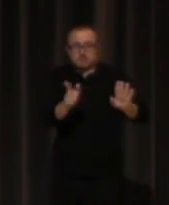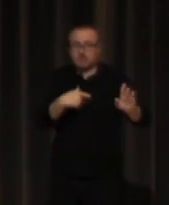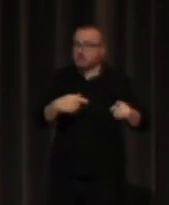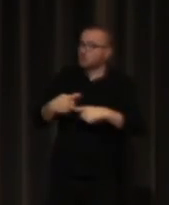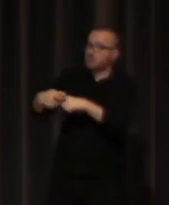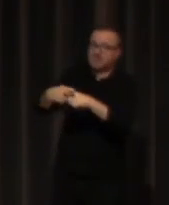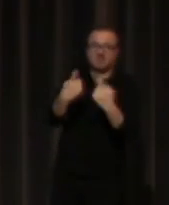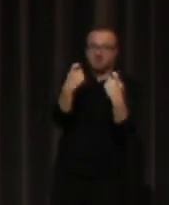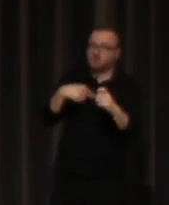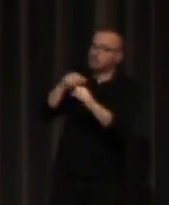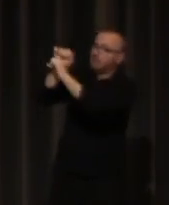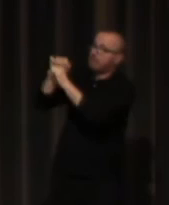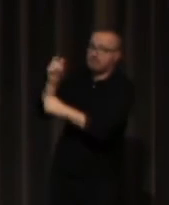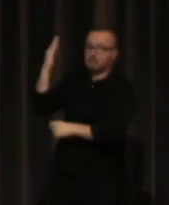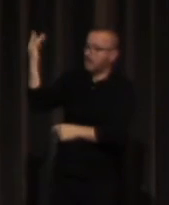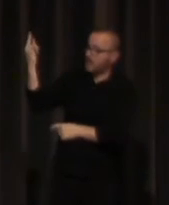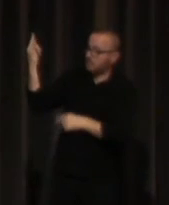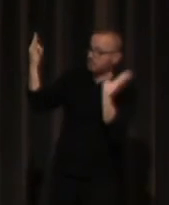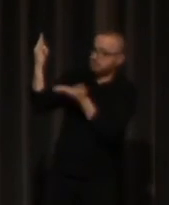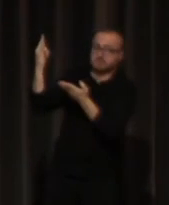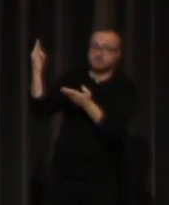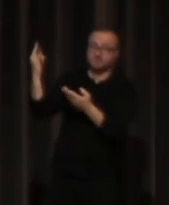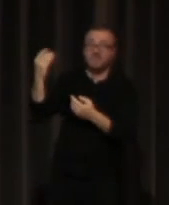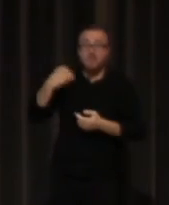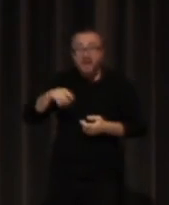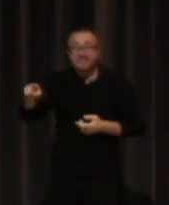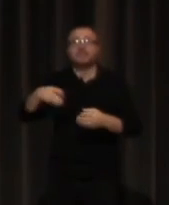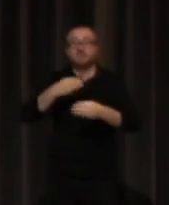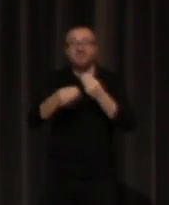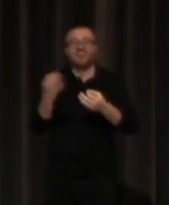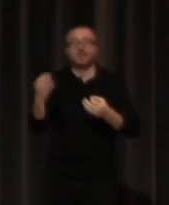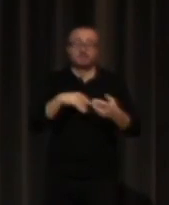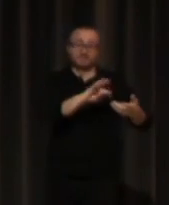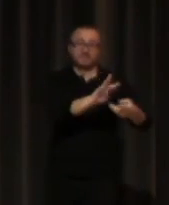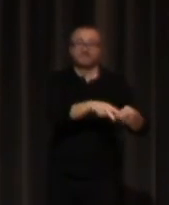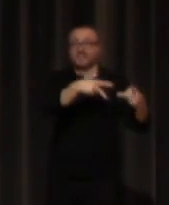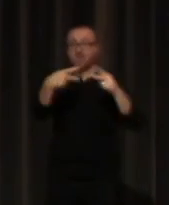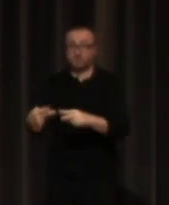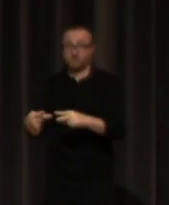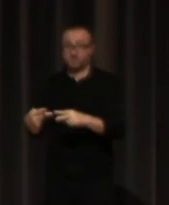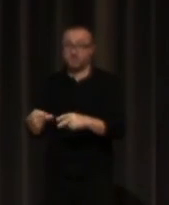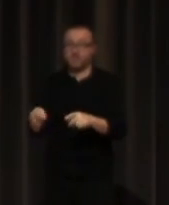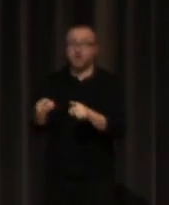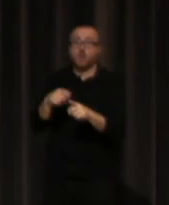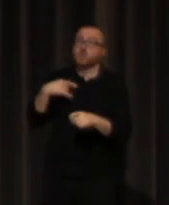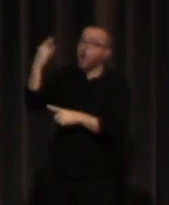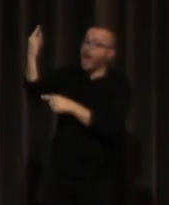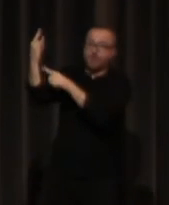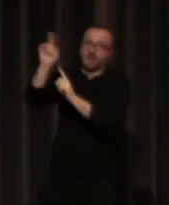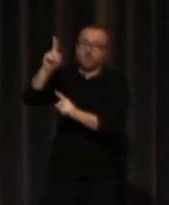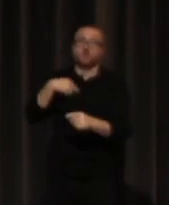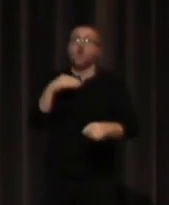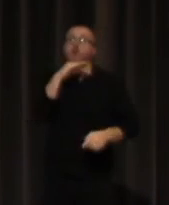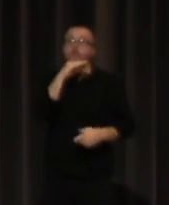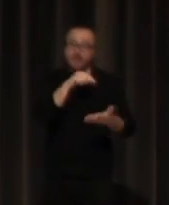a vegades jo penso que els traductors fem això, que som els que escriuen aquests cors als arbres, perquè no toca. I per què